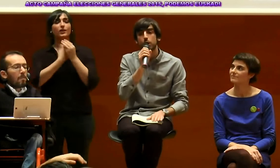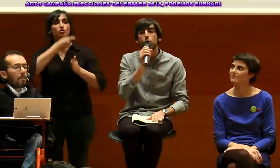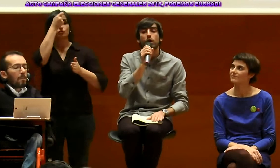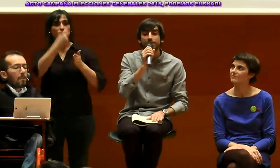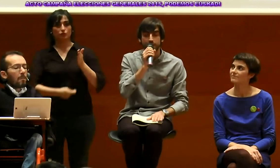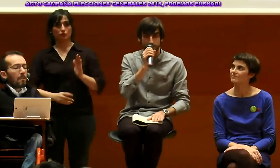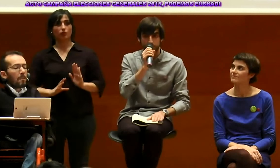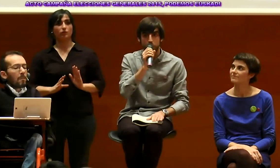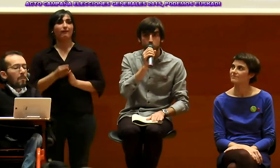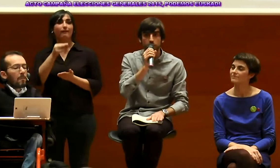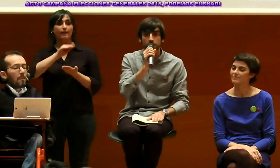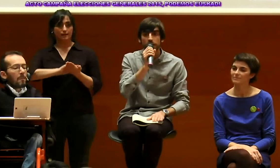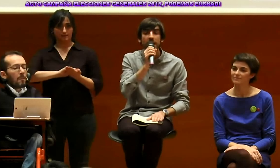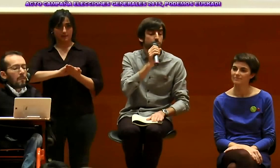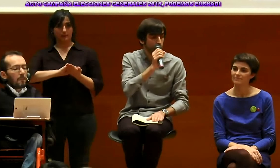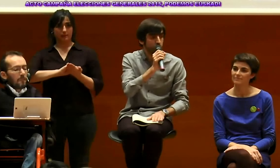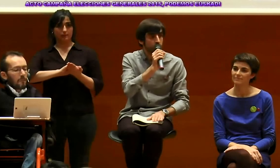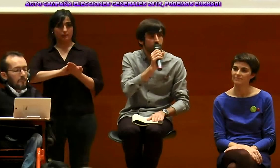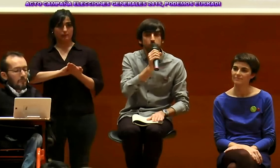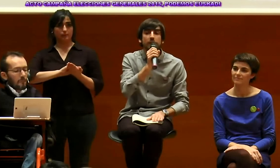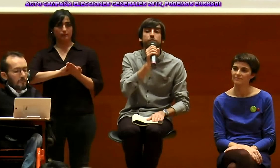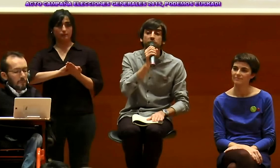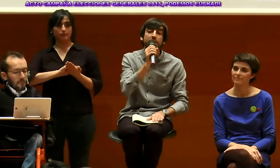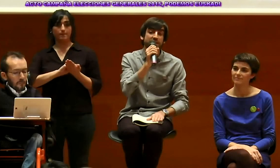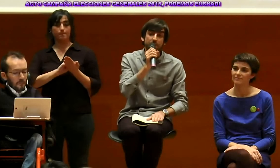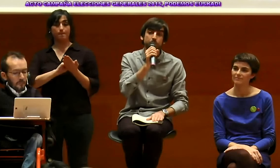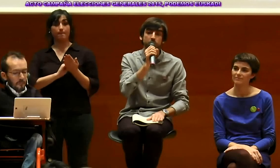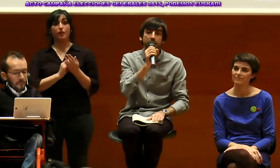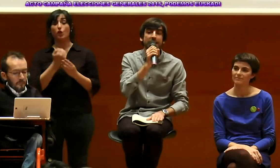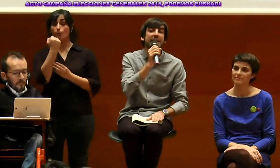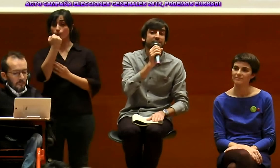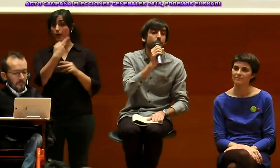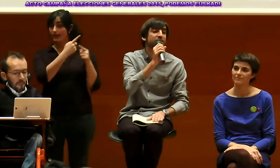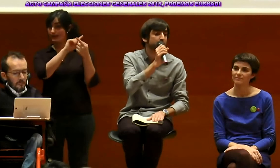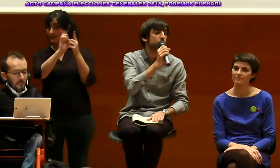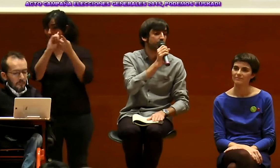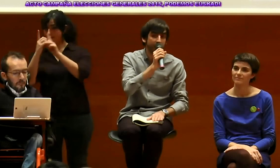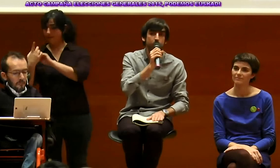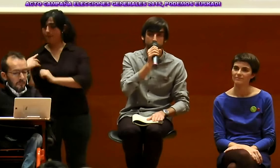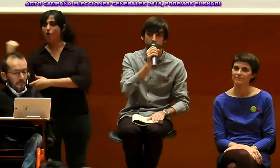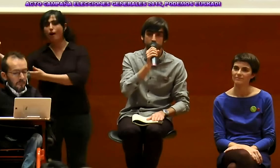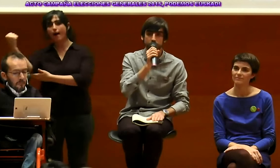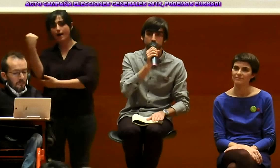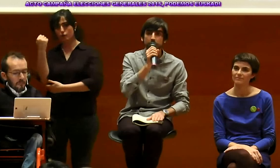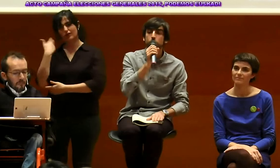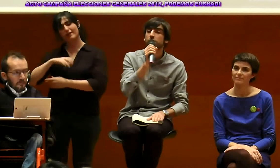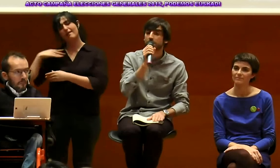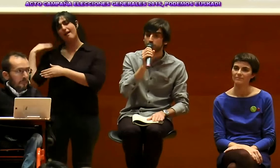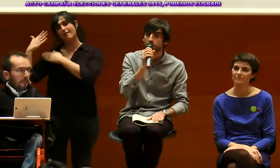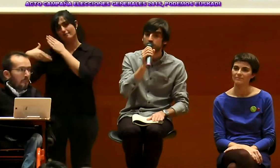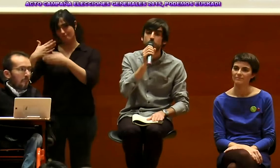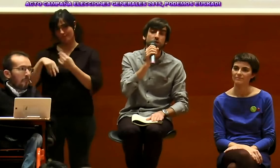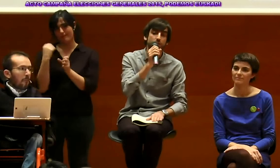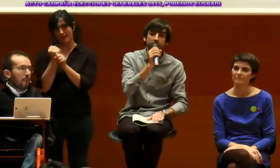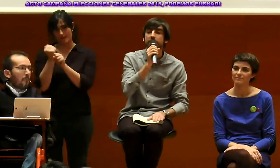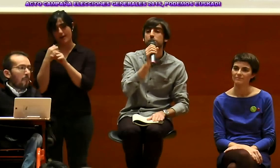que además cuenta con el apoyo de otras fuerzas de cambio que ya llevaban tiempo trabajando en sus